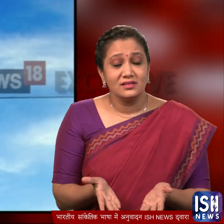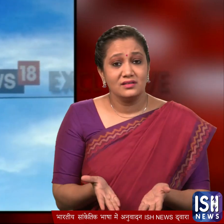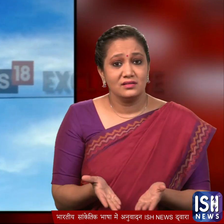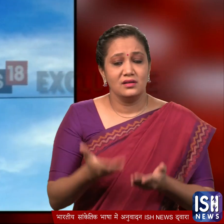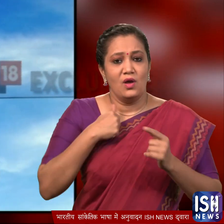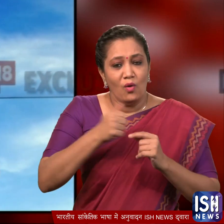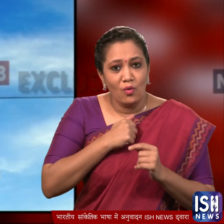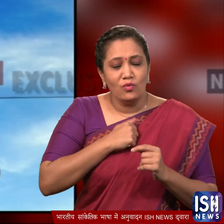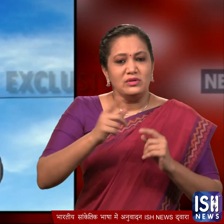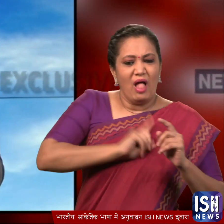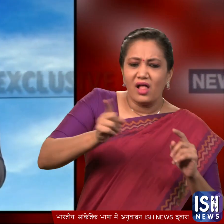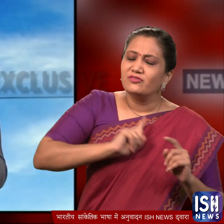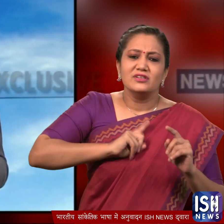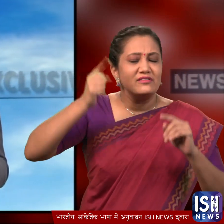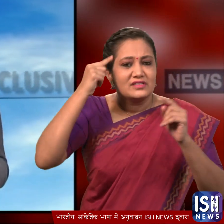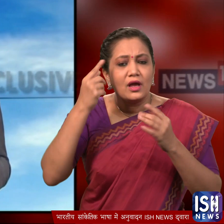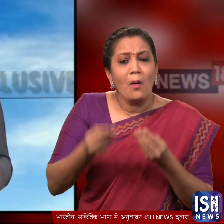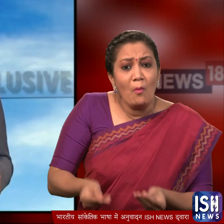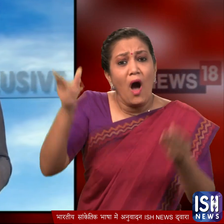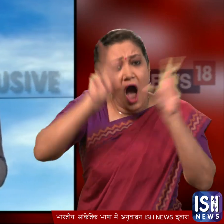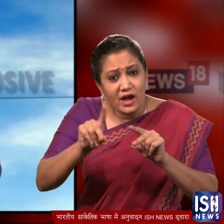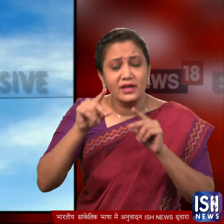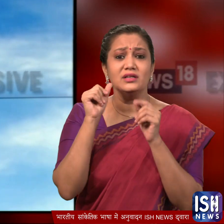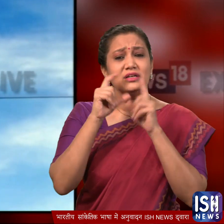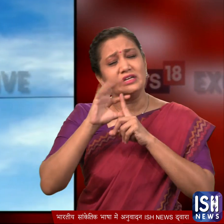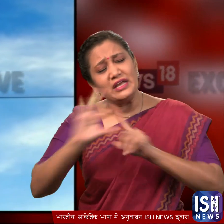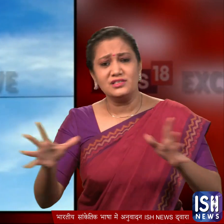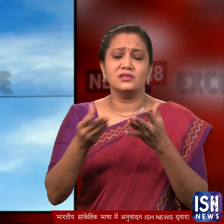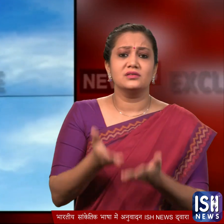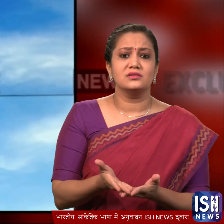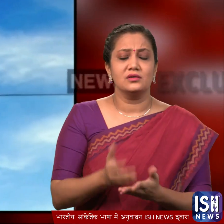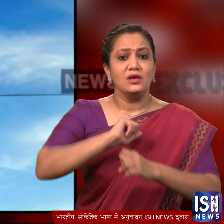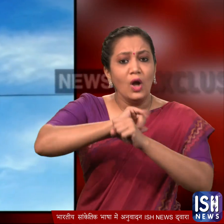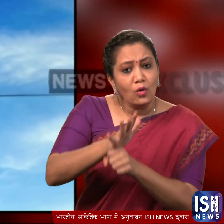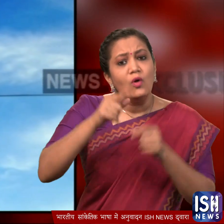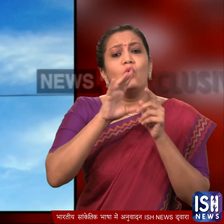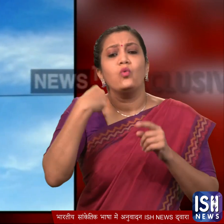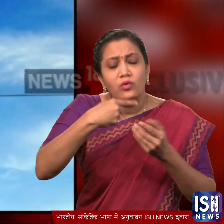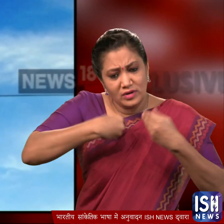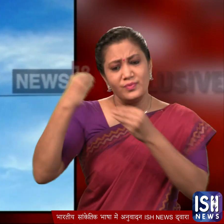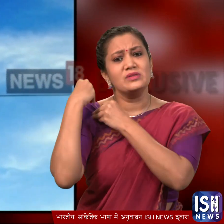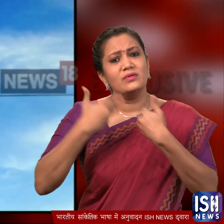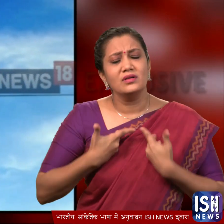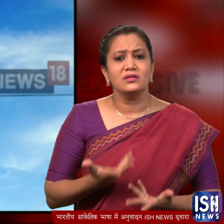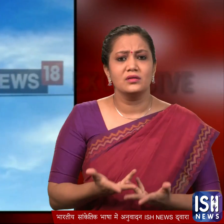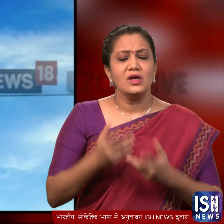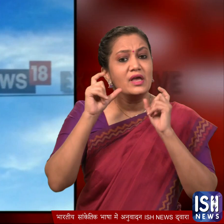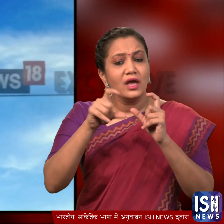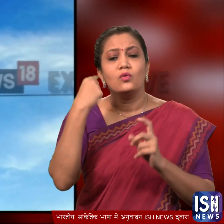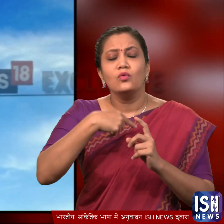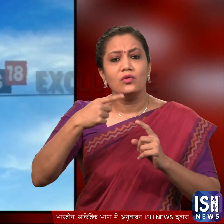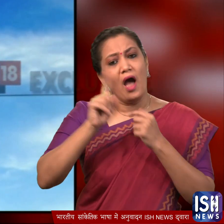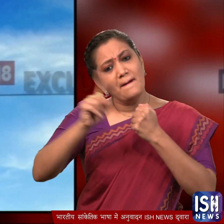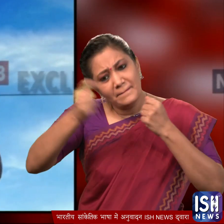आ रहा कि हम अपनी मनमानी से दोहरे संकट में फंसते जा रहे हैं। महामारी का शिकार भी हमें ही होना है और